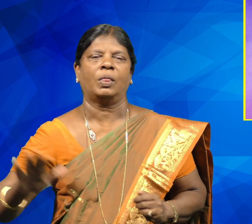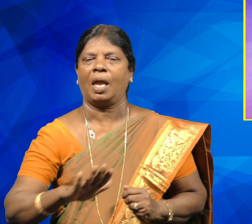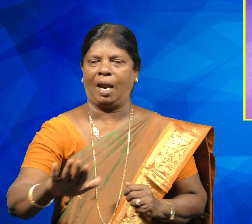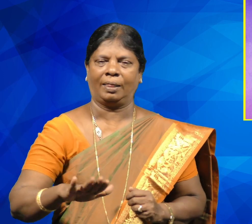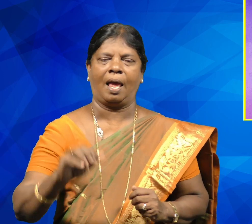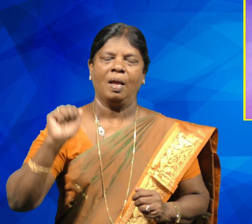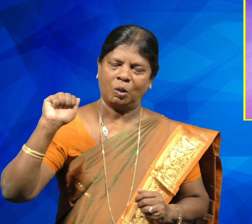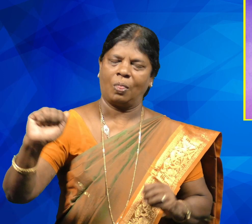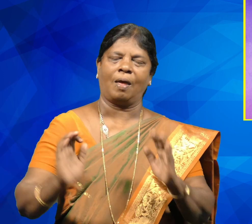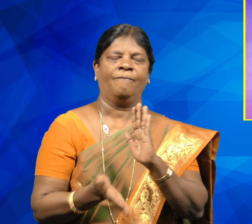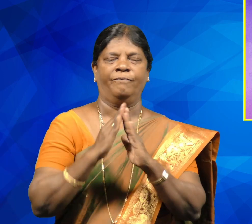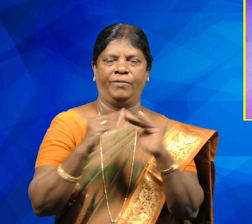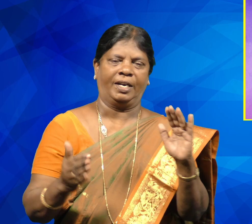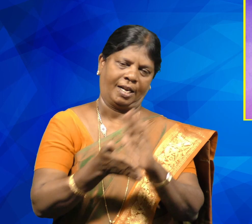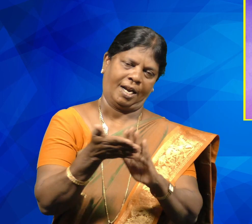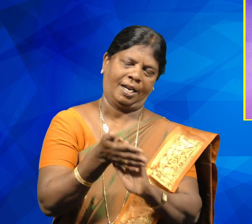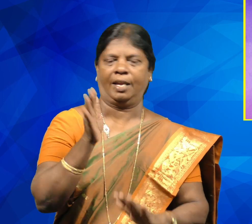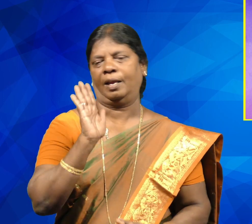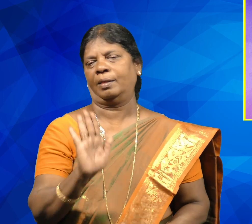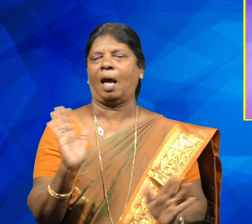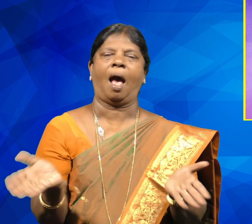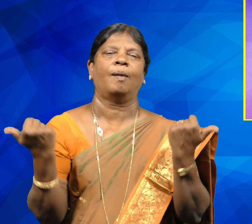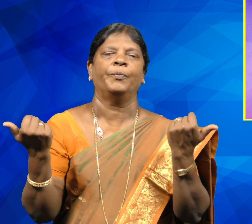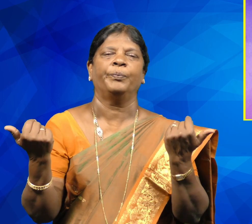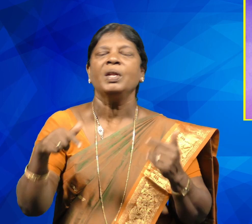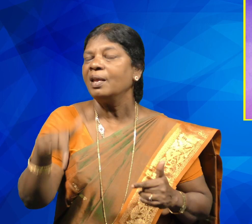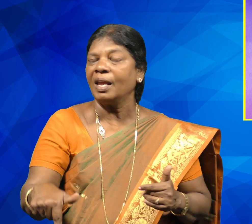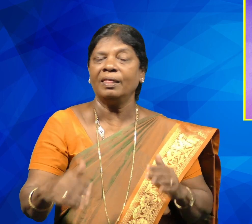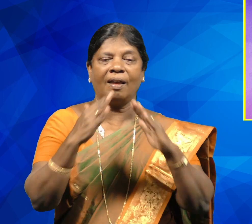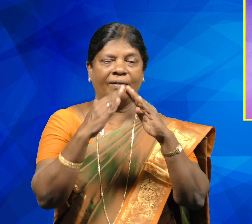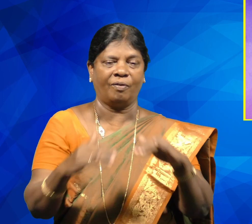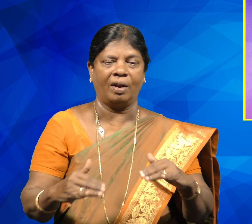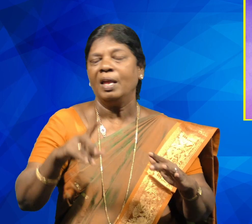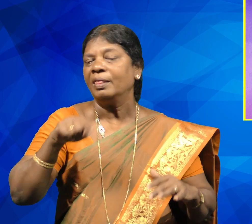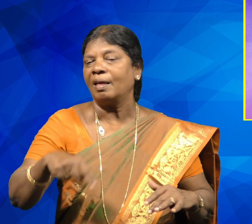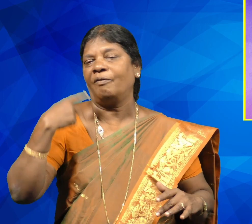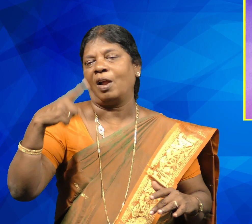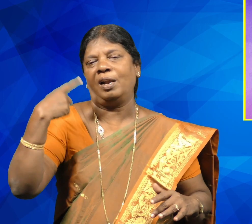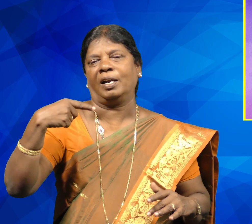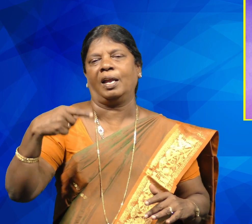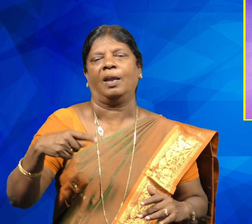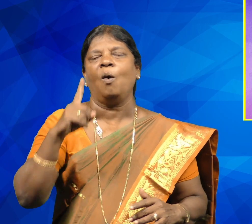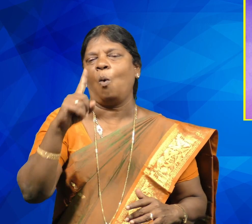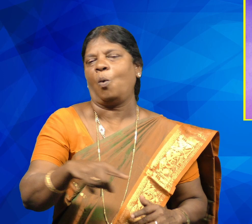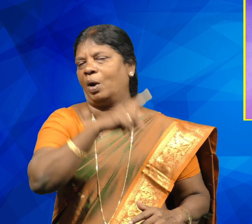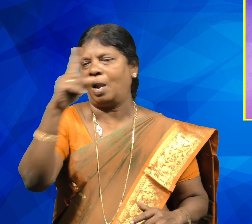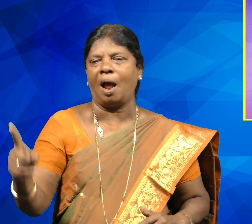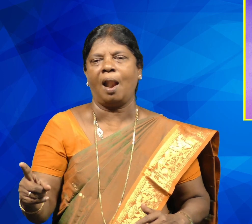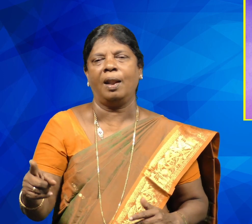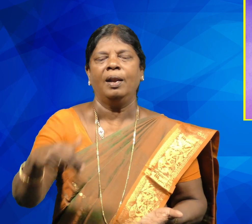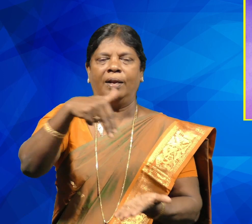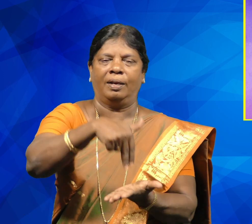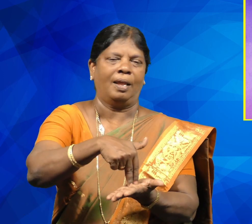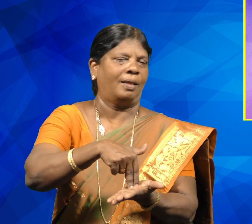சொந்த இடத்துல சொந்த வீடு கட்டி குடியிருந்தாலும் இந்த வீடு அதாவது இந்த வாழ்க்கை